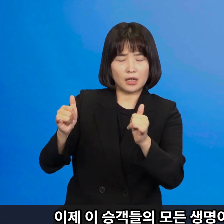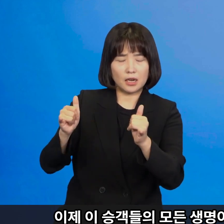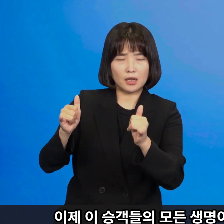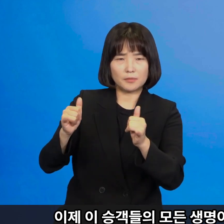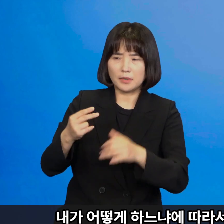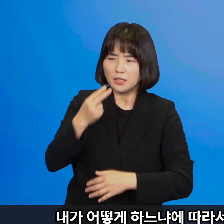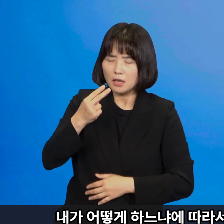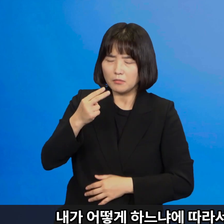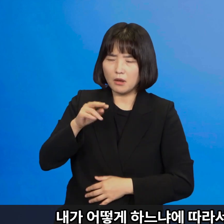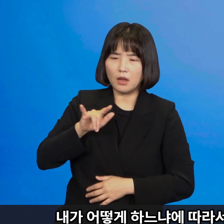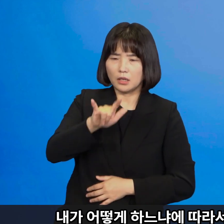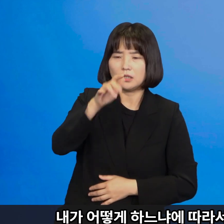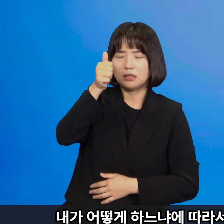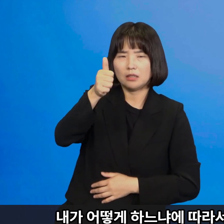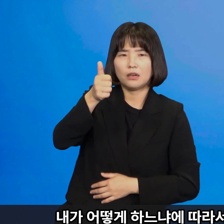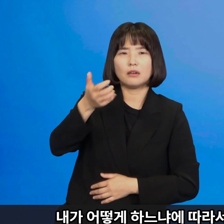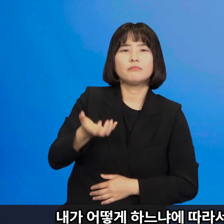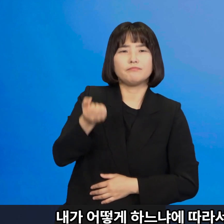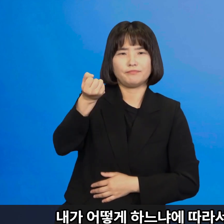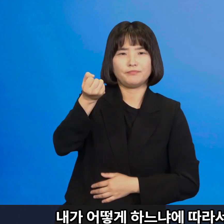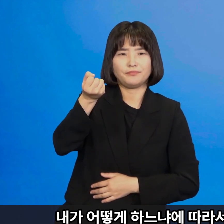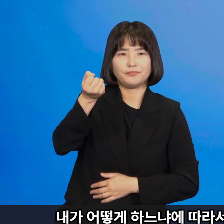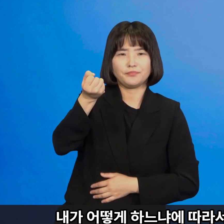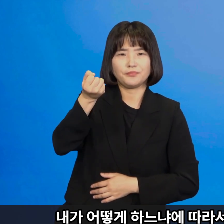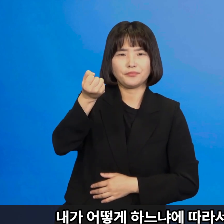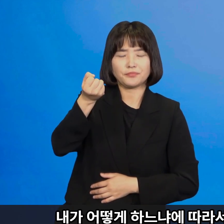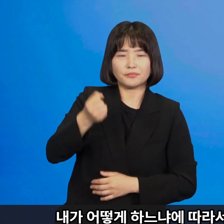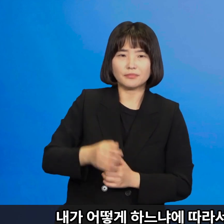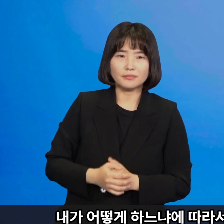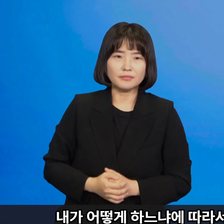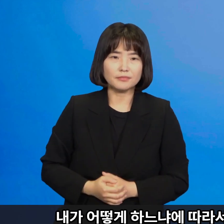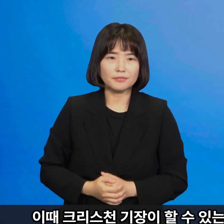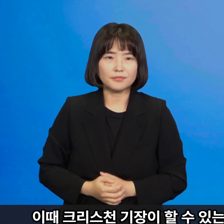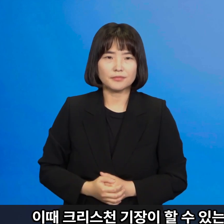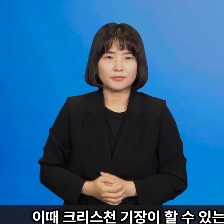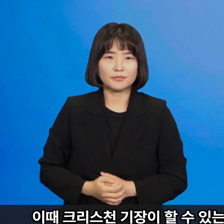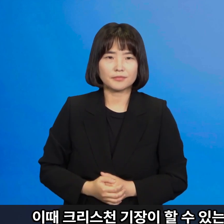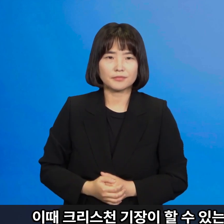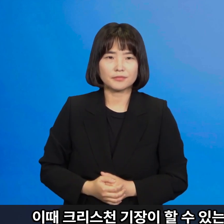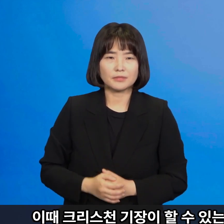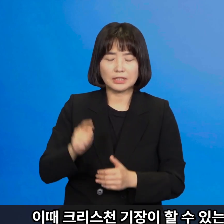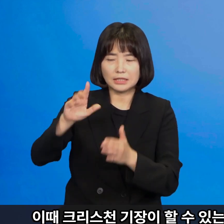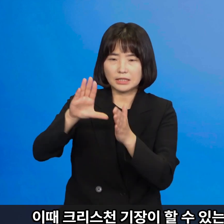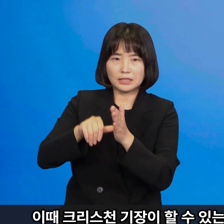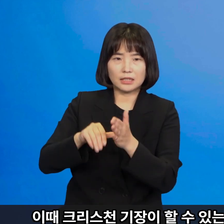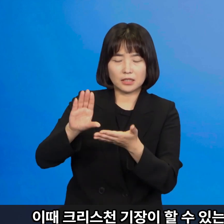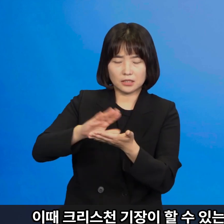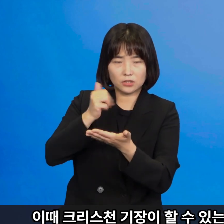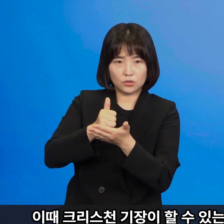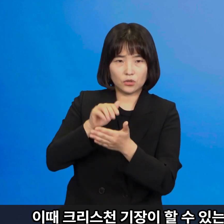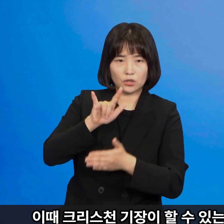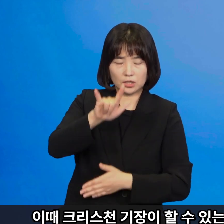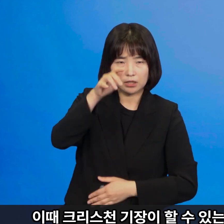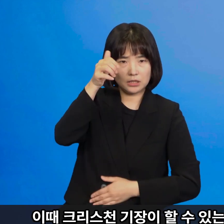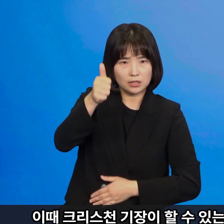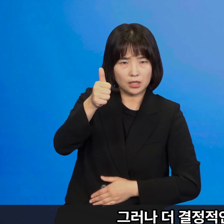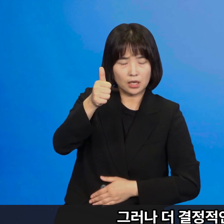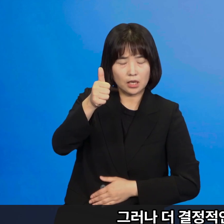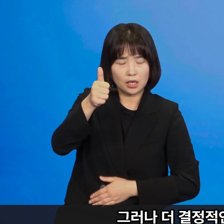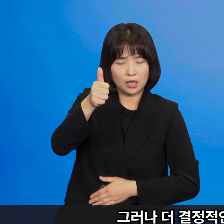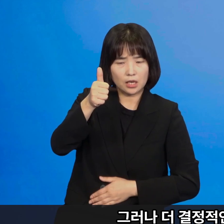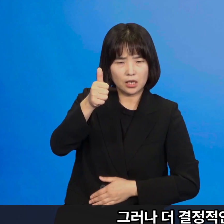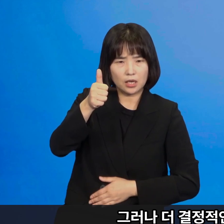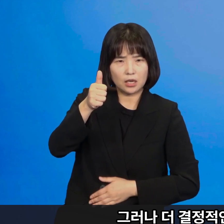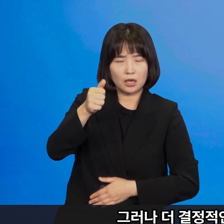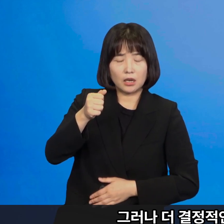거예요. 내가 어떻게 하냐에 따라서 목숨이 왔다 갔다 하는 것이죠. 이때 크리스천 기장이 할 수 있는 가장 중요한 일, 물론 기도였습니다.